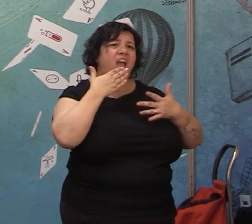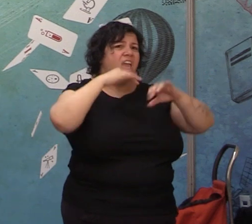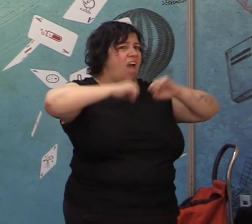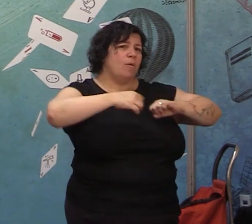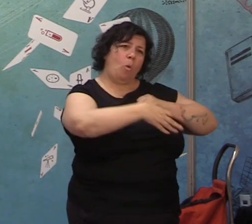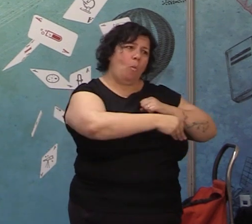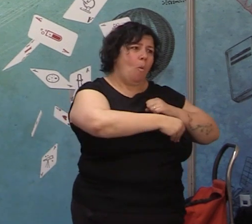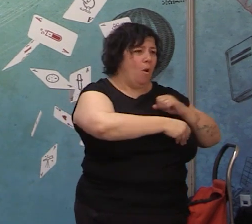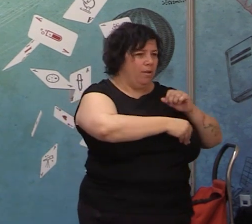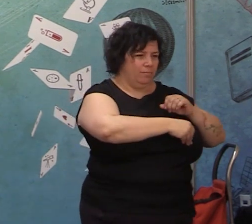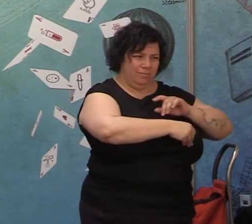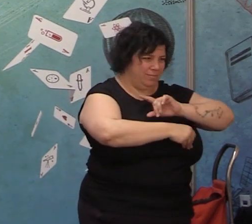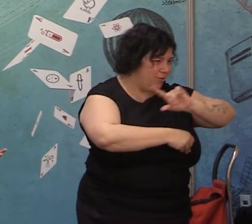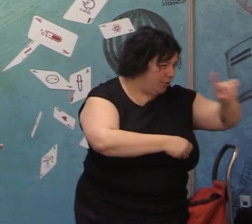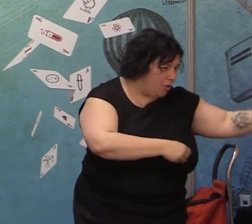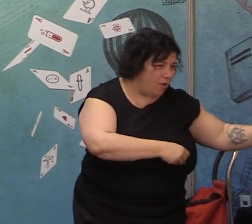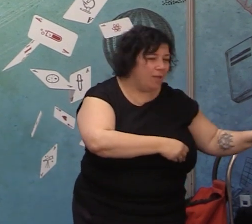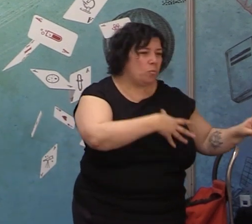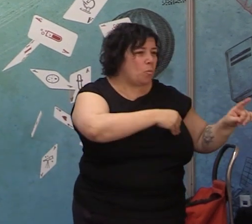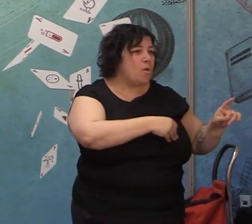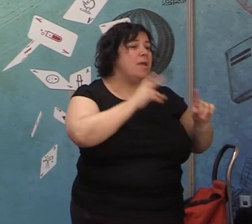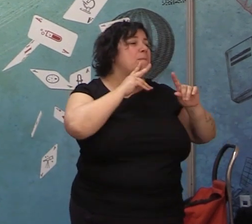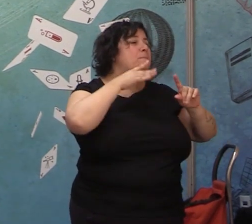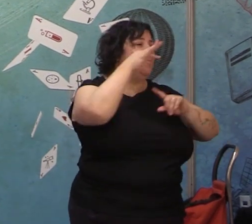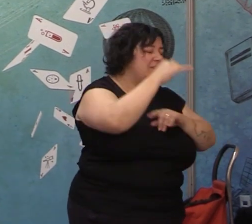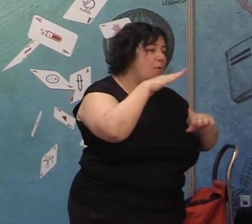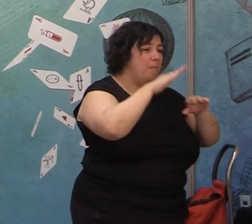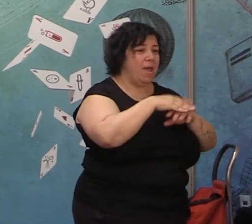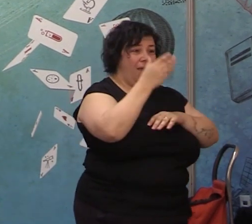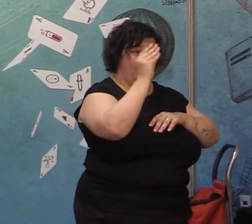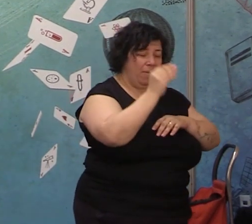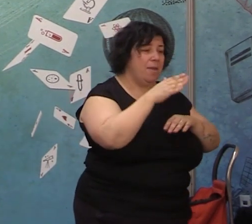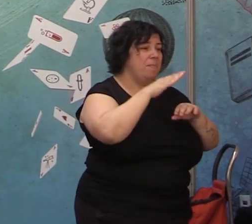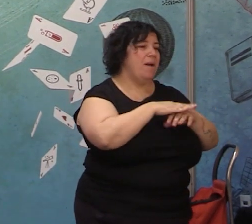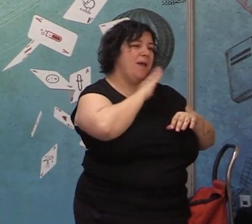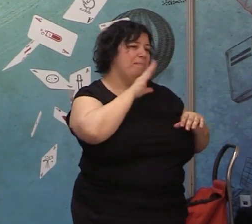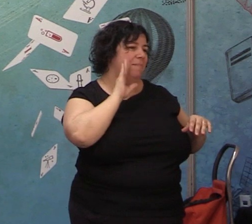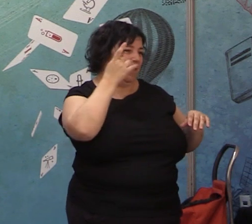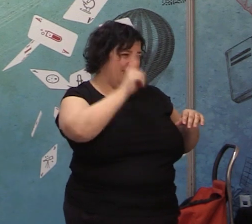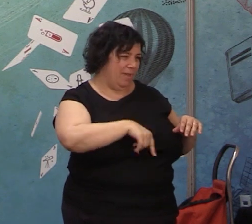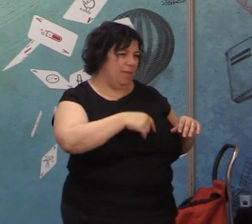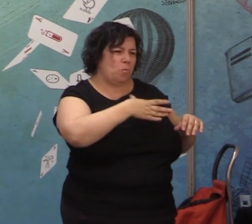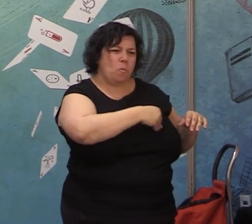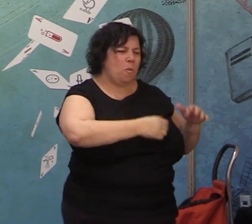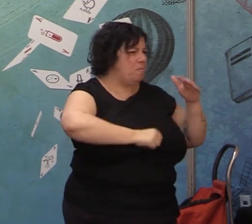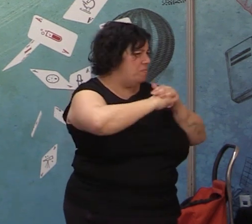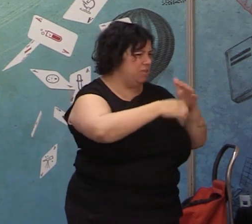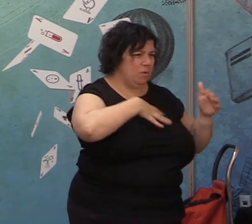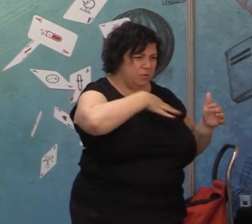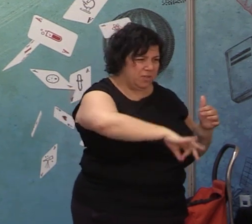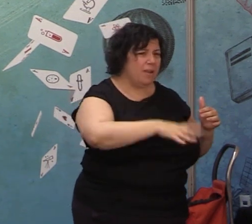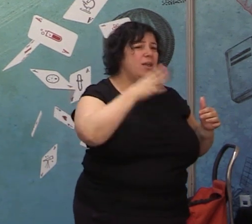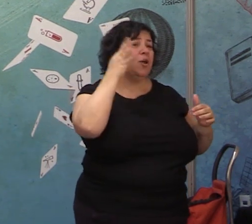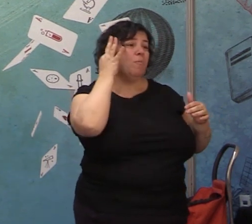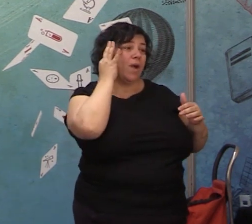puesta, pues que sepáis que es beneficioso y cuanto más meses mejor para la mamá y para el bebé. Y las mujeres tienen